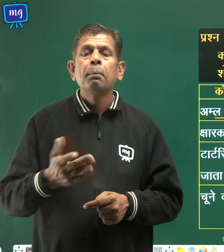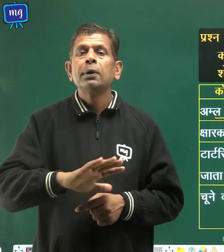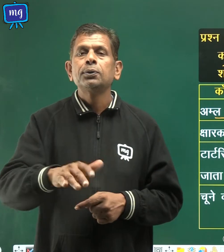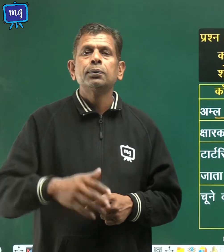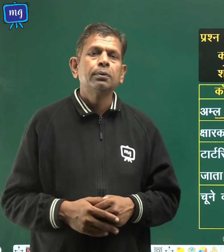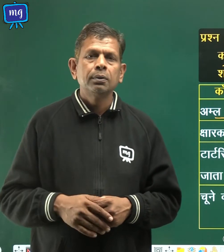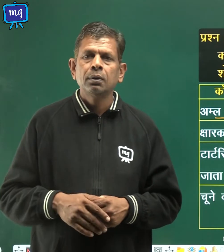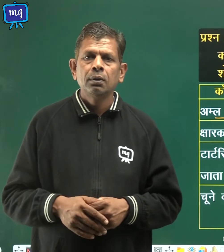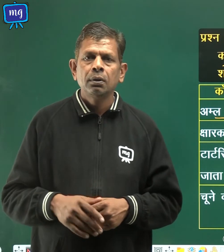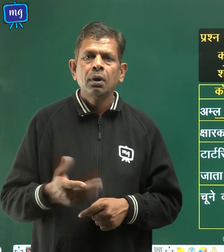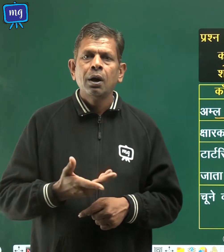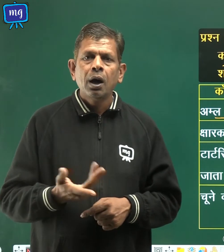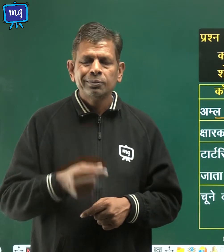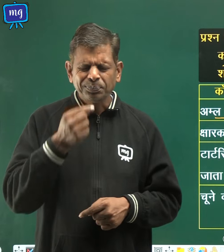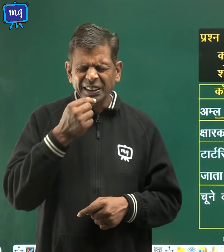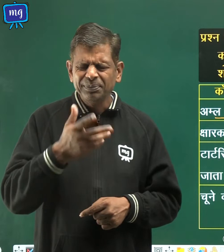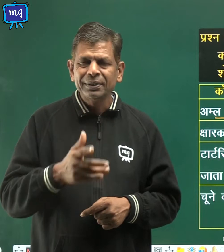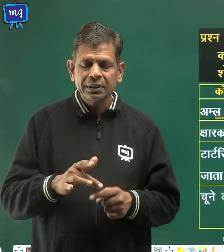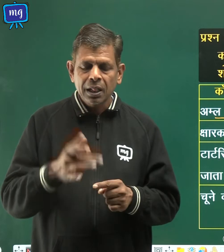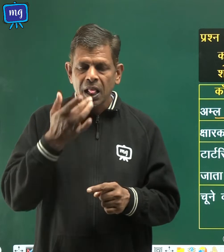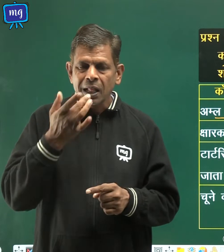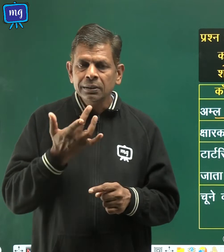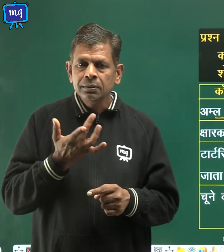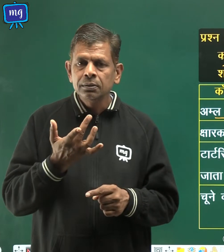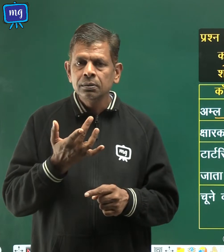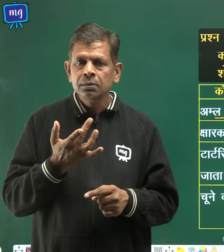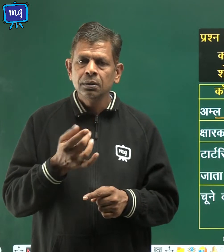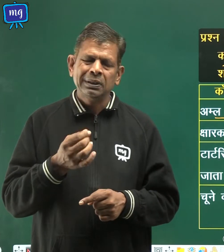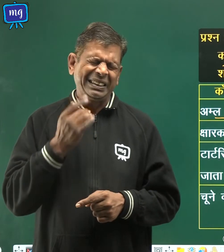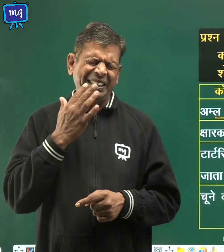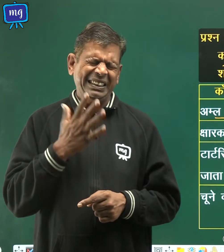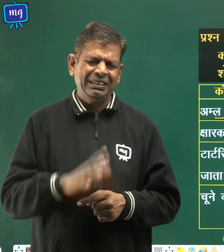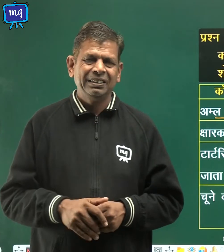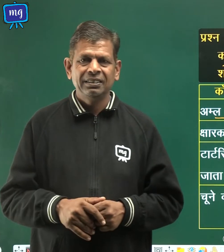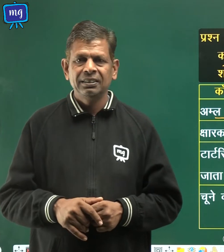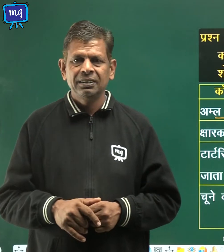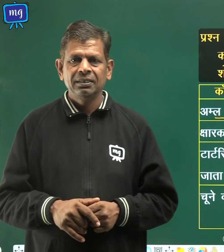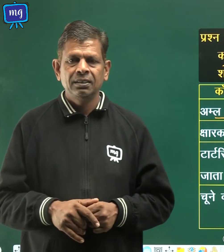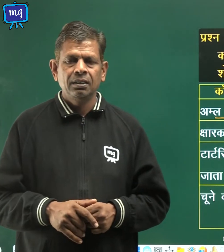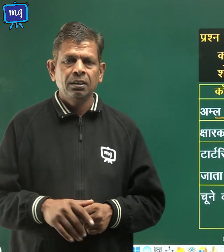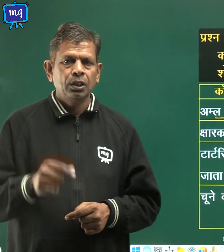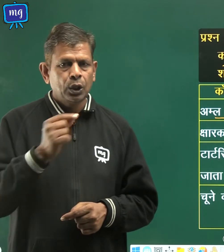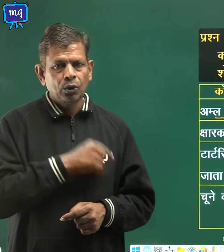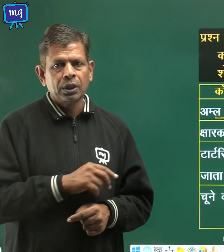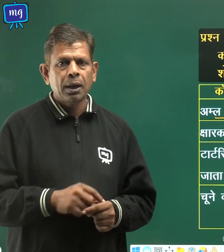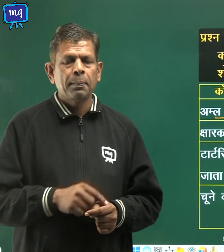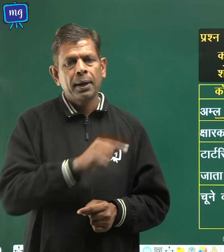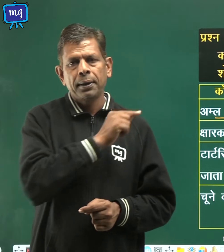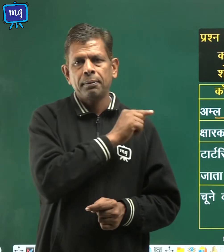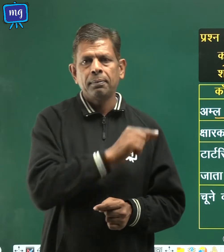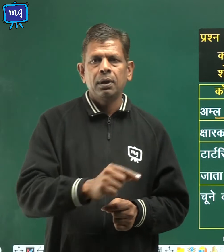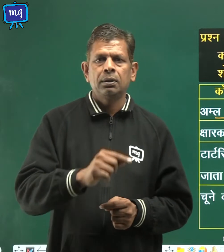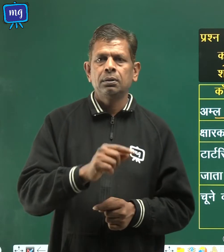बच्चों अम्ल चखने में कैसे होते हैं? खट्टे होते हैं, तो इसे हम मिला